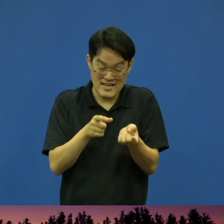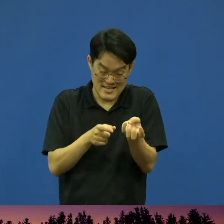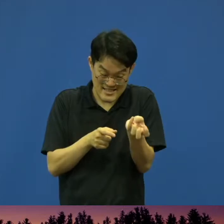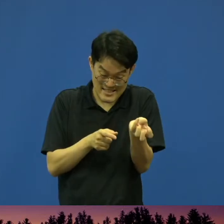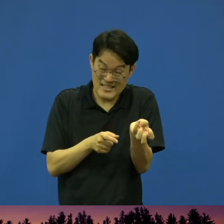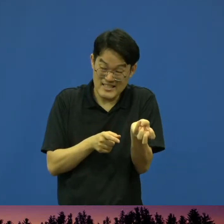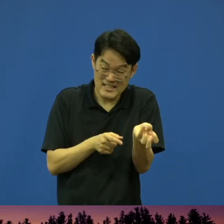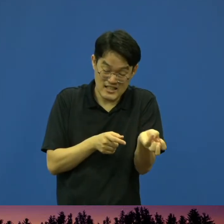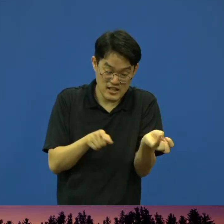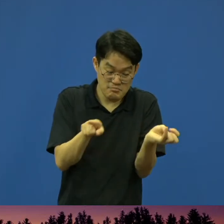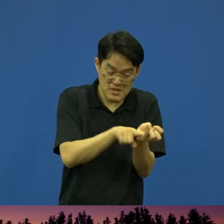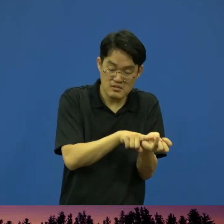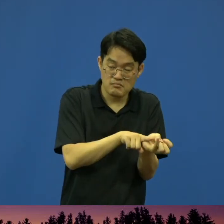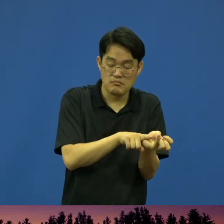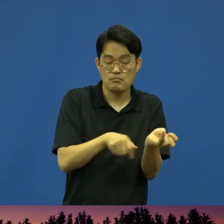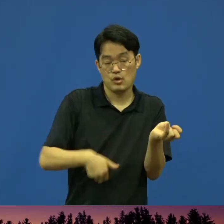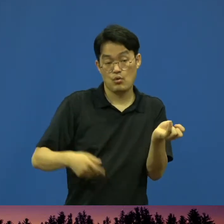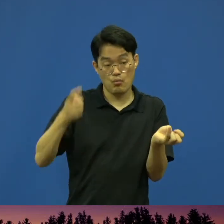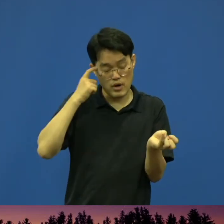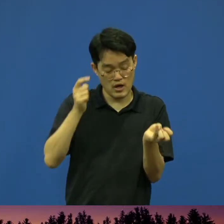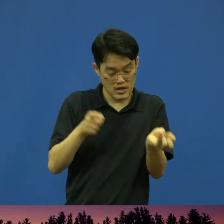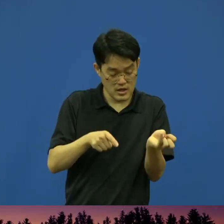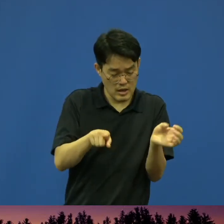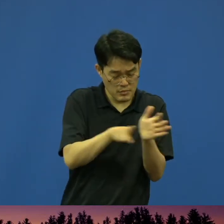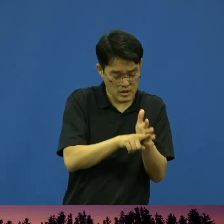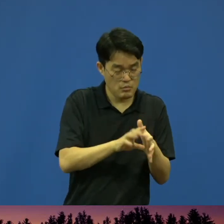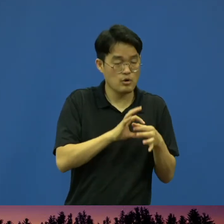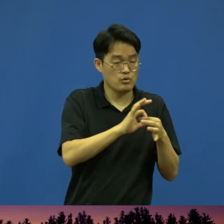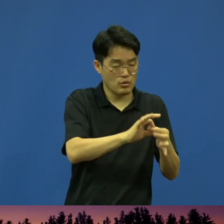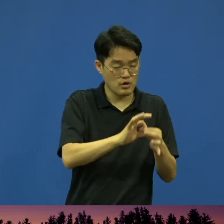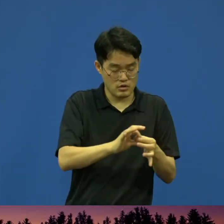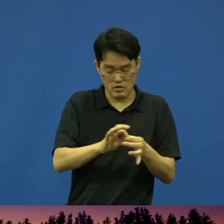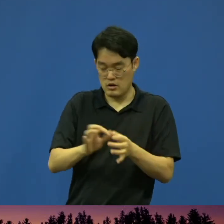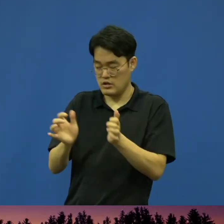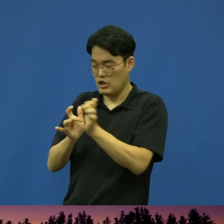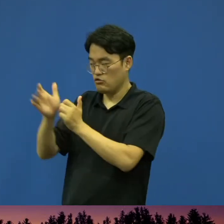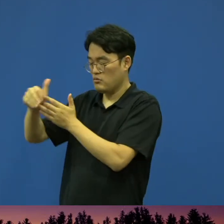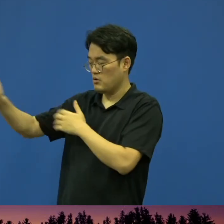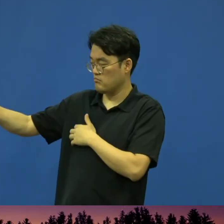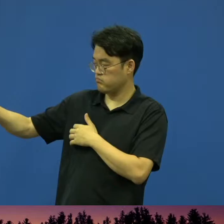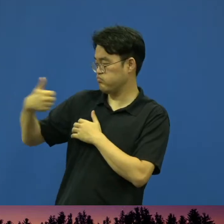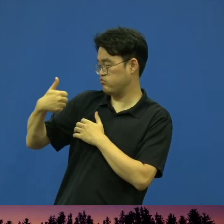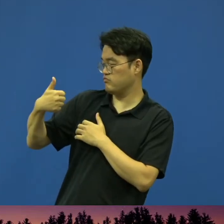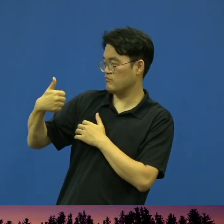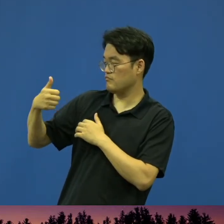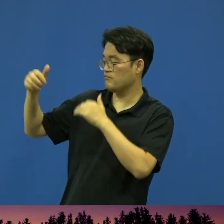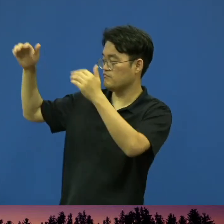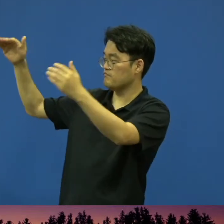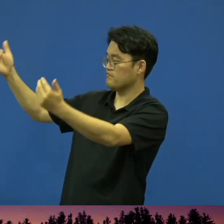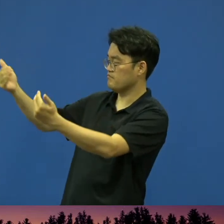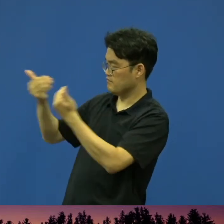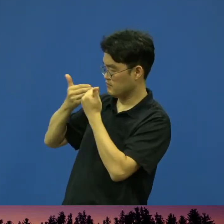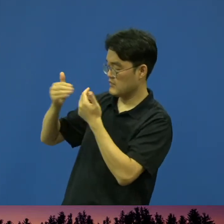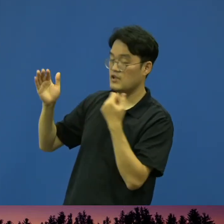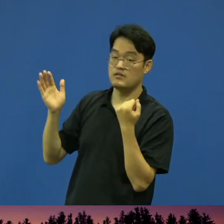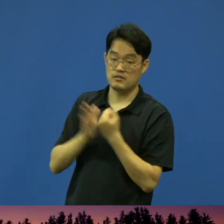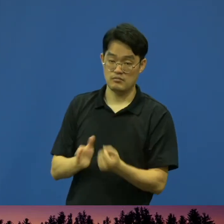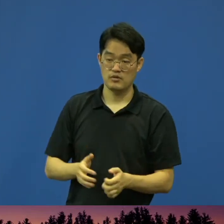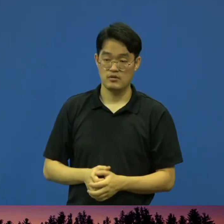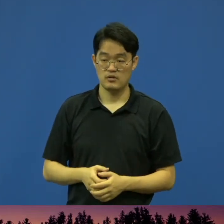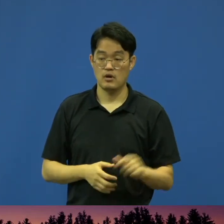왜 위대합니까? 그것은 예수 그리스도를 움직이게 하는 것이 믿음이기 때문입니다. 한 자매가 수련회 갔다